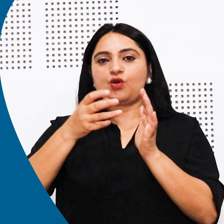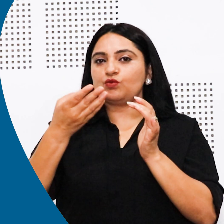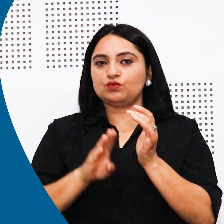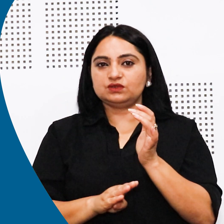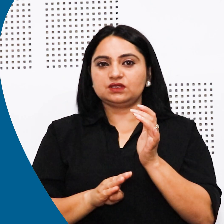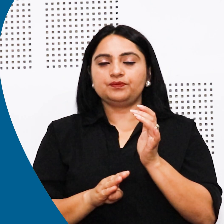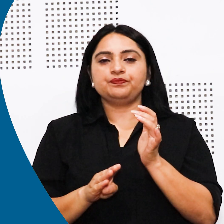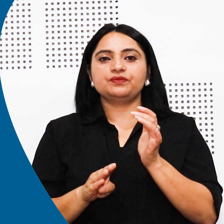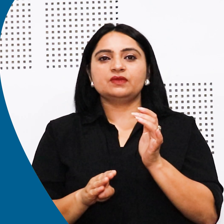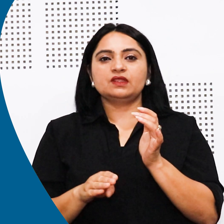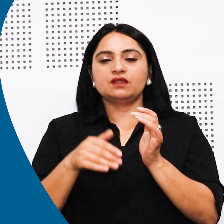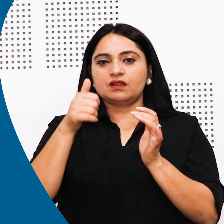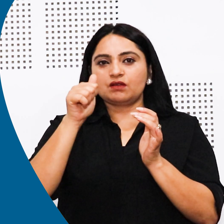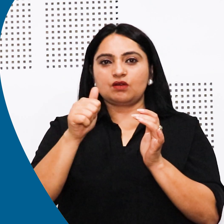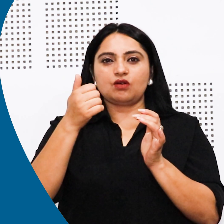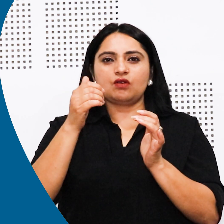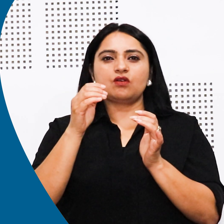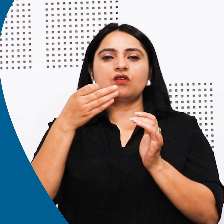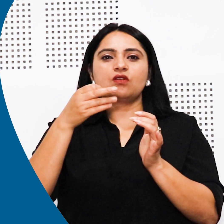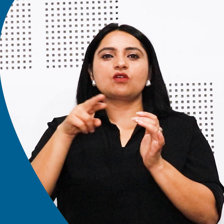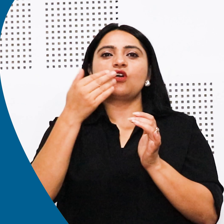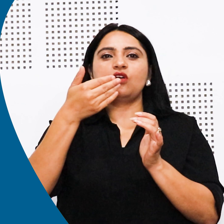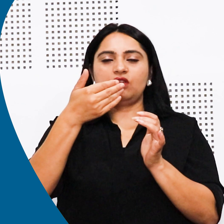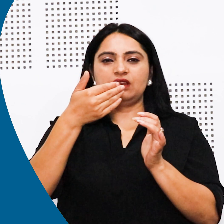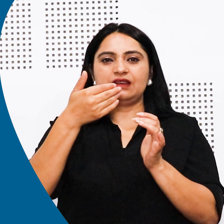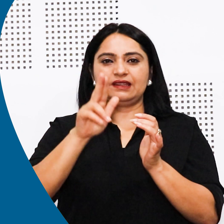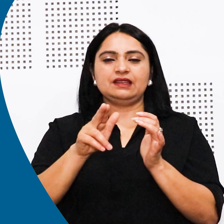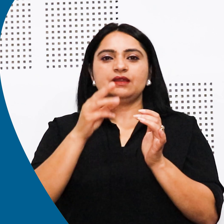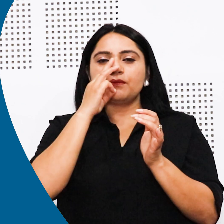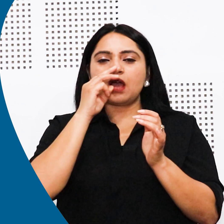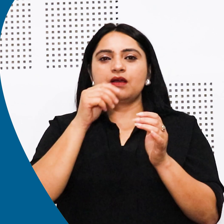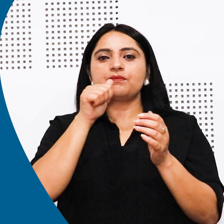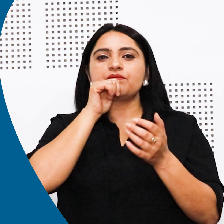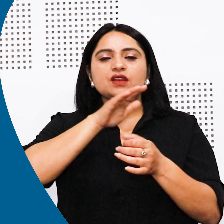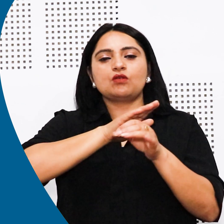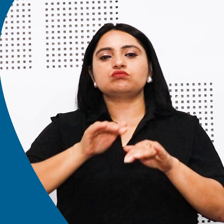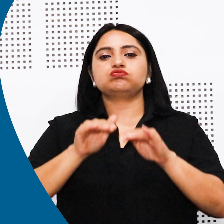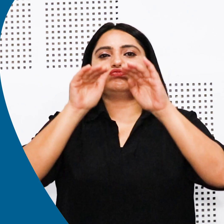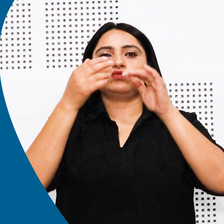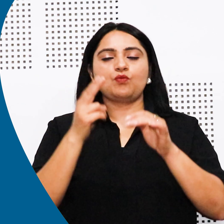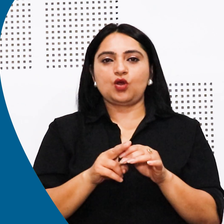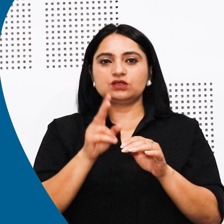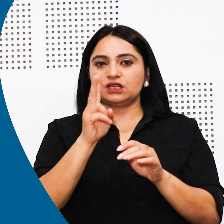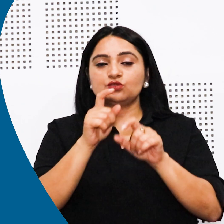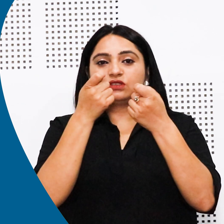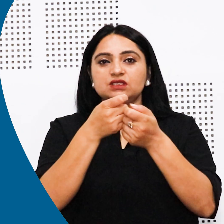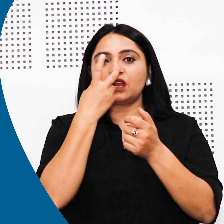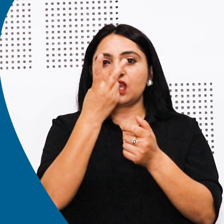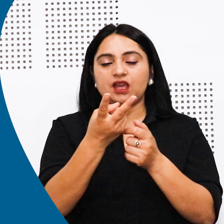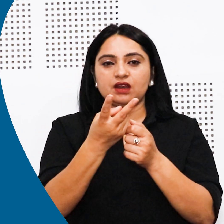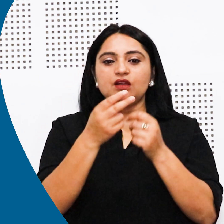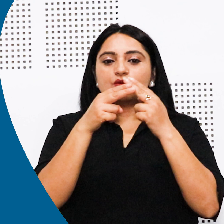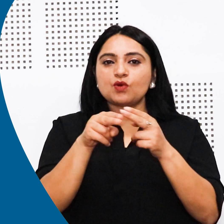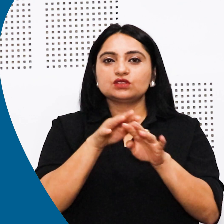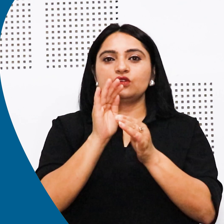माडी फाँट र अर्गलीको फाँटमा पनि अलिकति डुबान भएको कारणले त्यतातिर पनि हामीले मध्यनजर गरेर सबै त्यो क्षेत्रहरूलाई हेरेर बजेटहरू